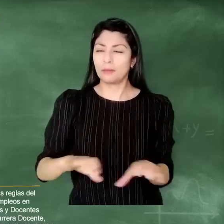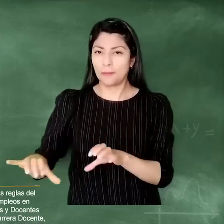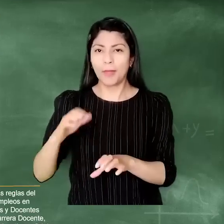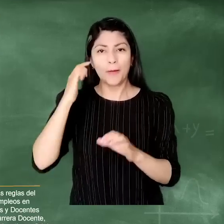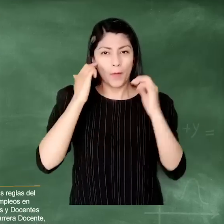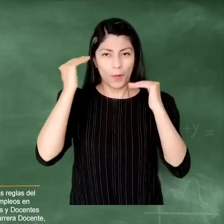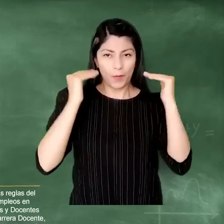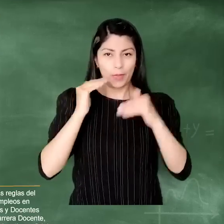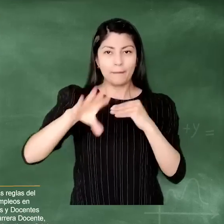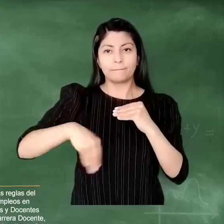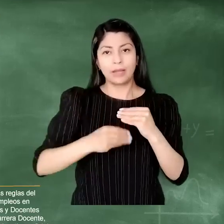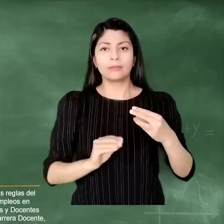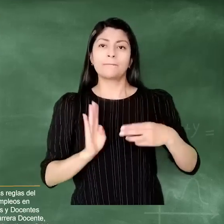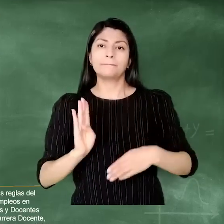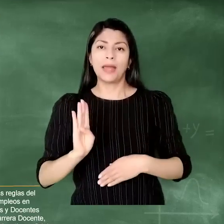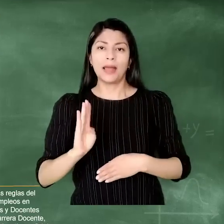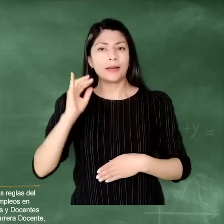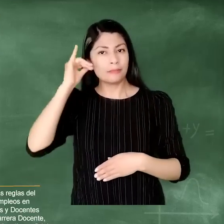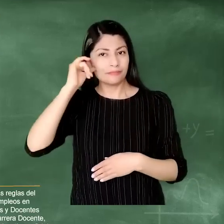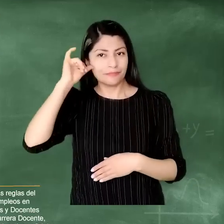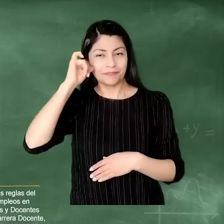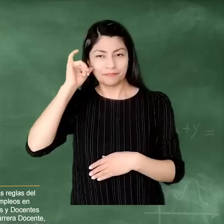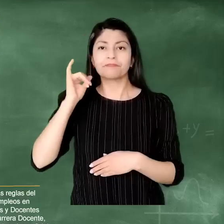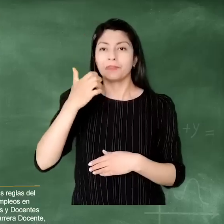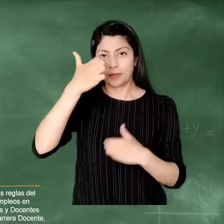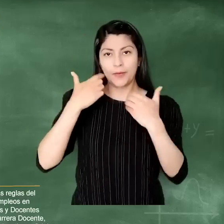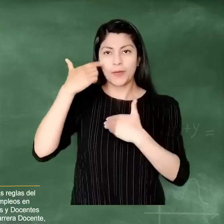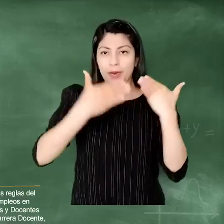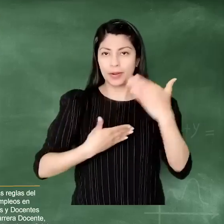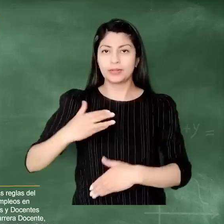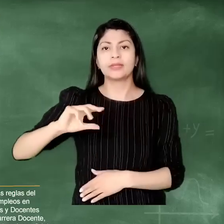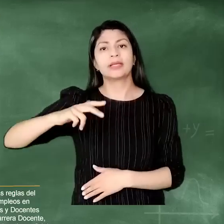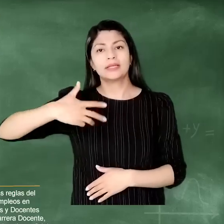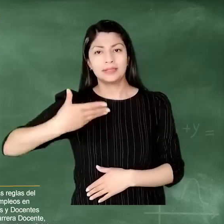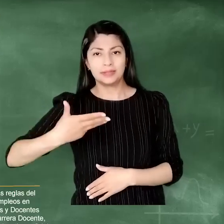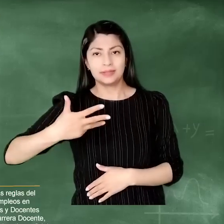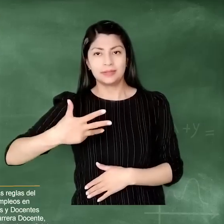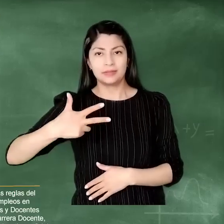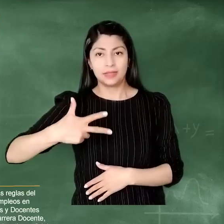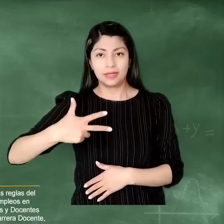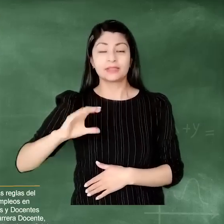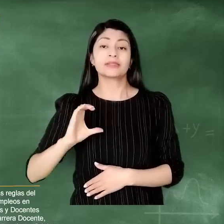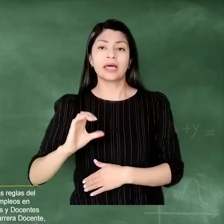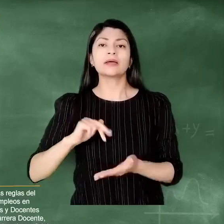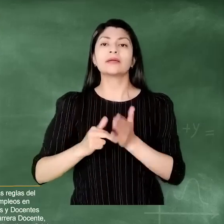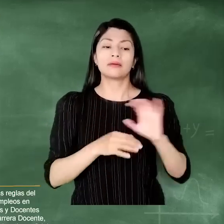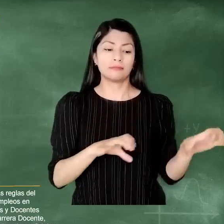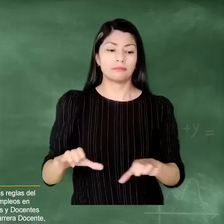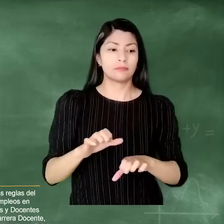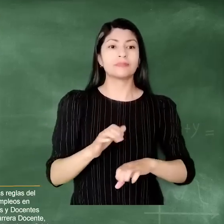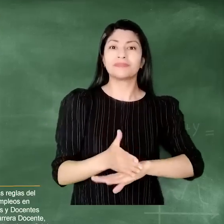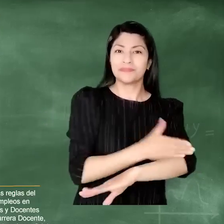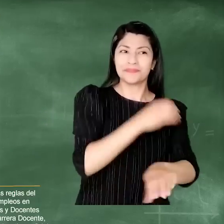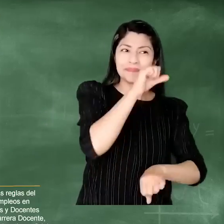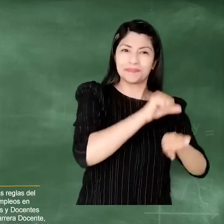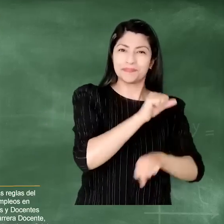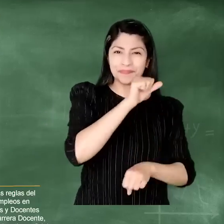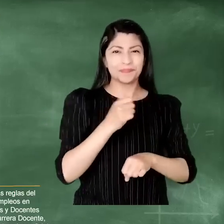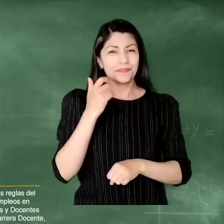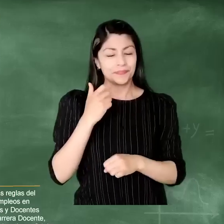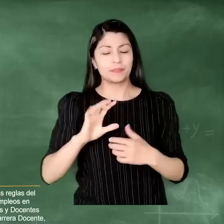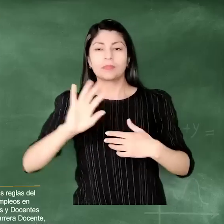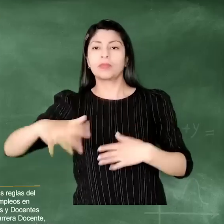básicas. B. Prueba psicotécnica. C. Prueba de valoración de antecedentes.